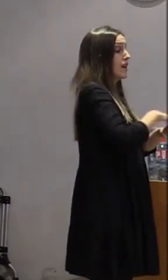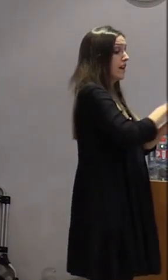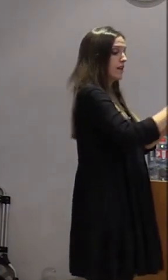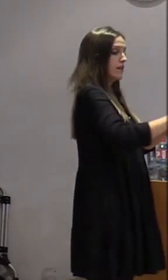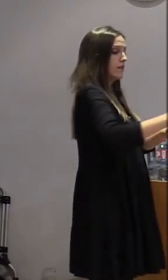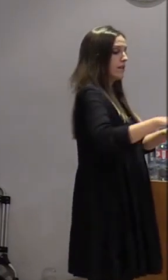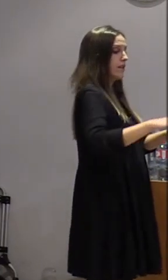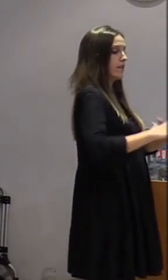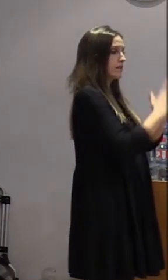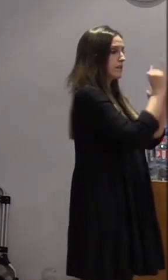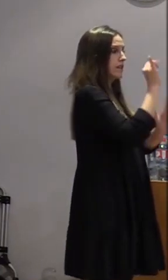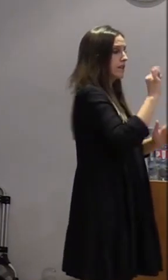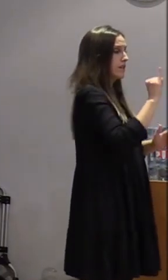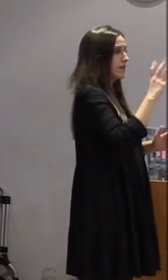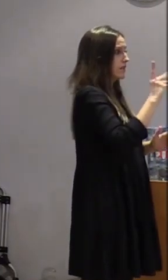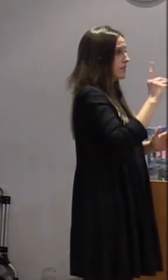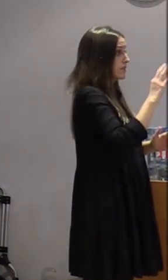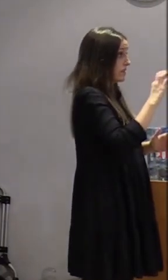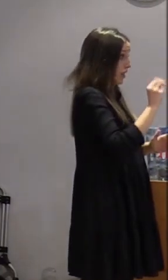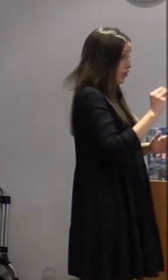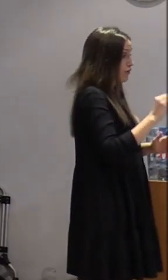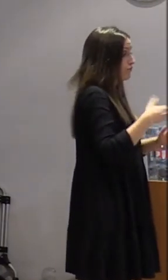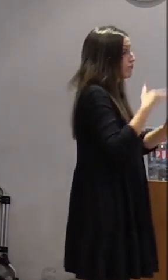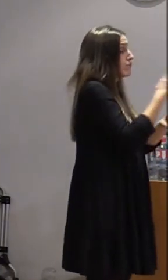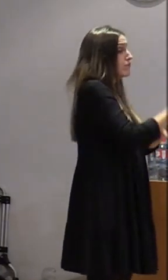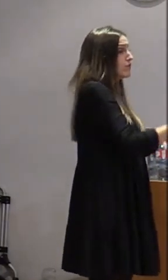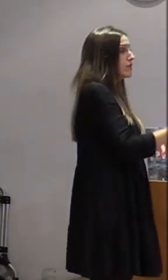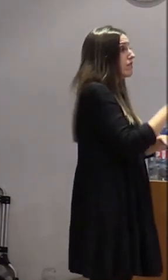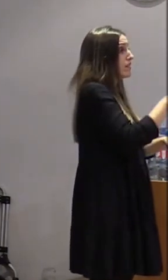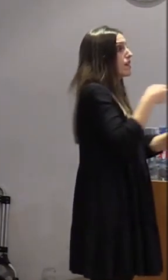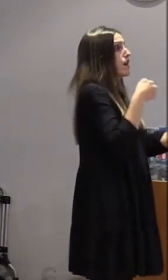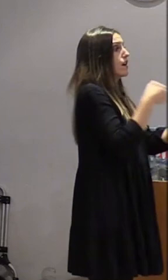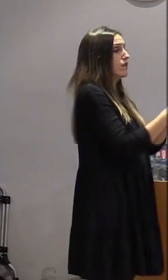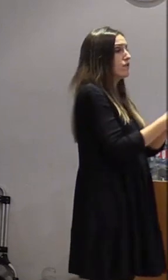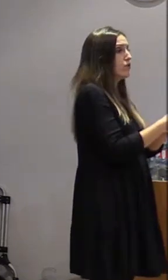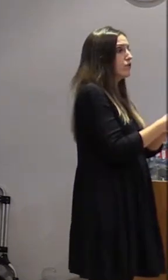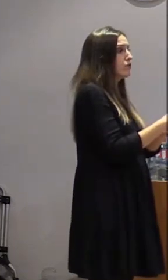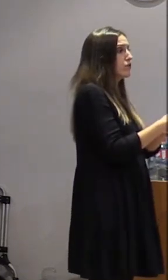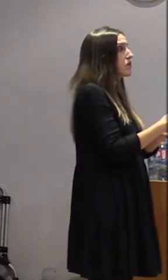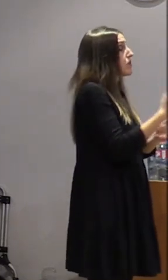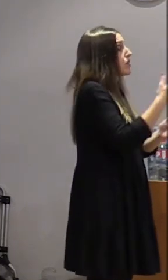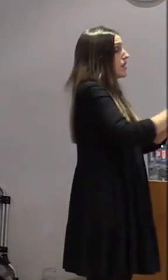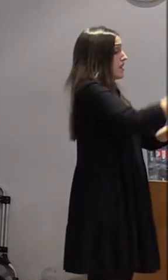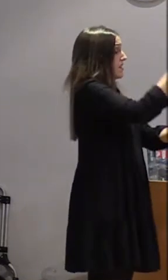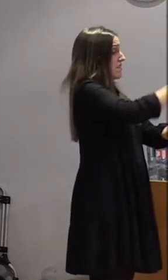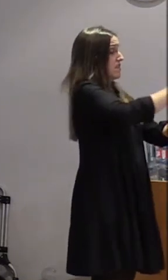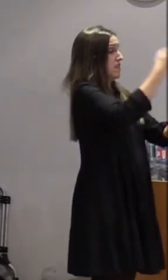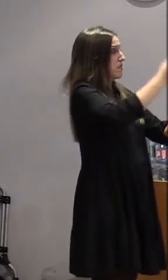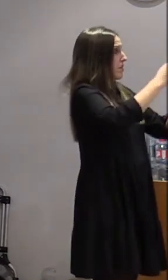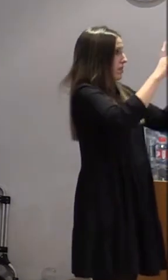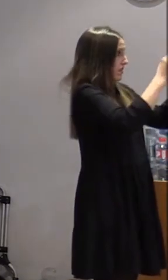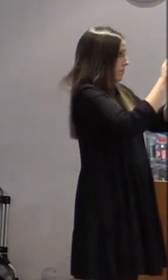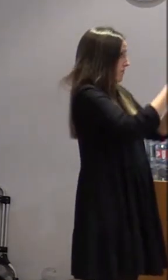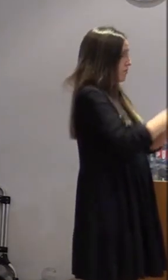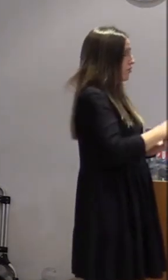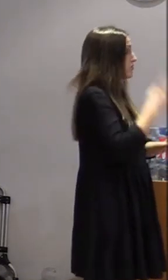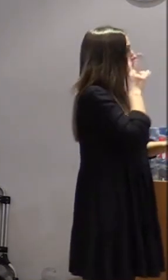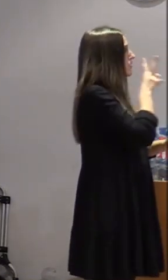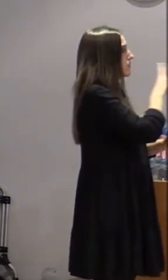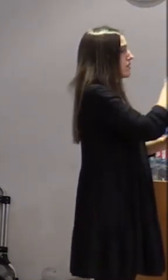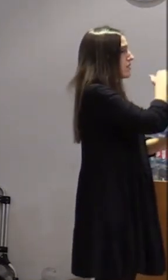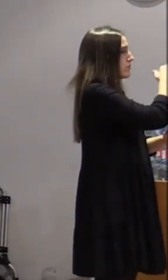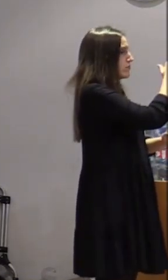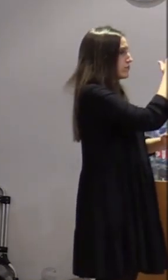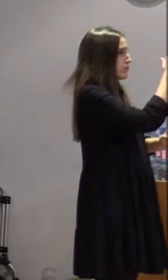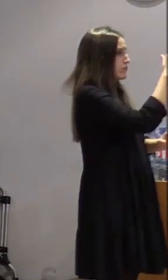una zona un poco elevada de la zona sur de Madrid, y al fondo, con muchos menos edificios que hoy en día, pues veía el perfil de